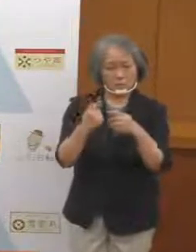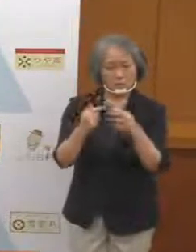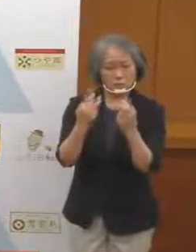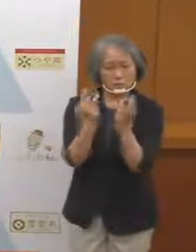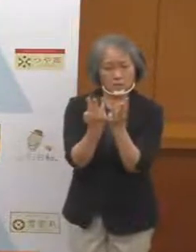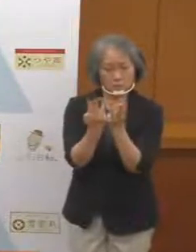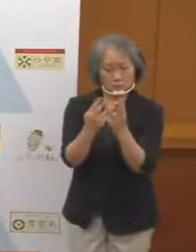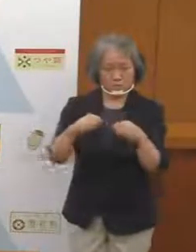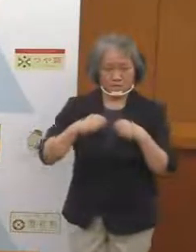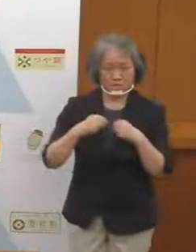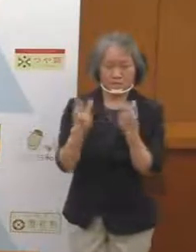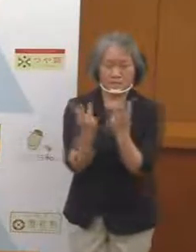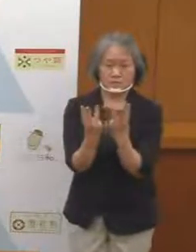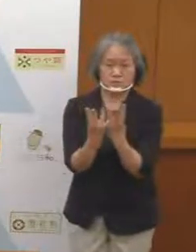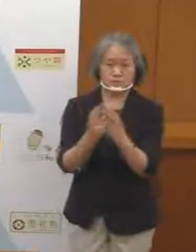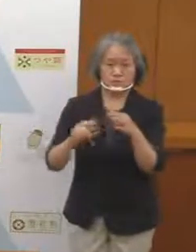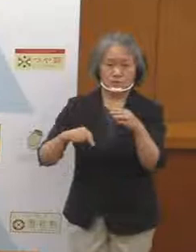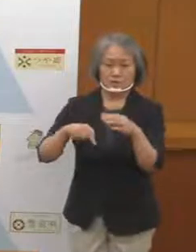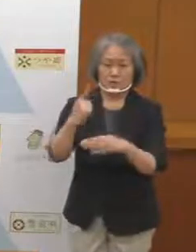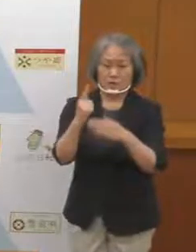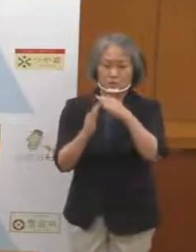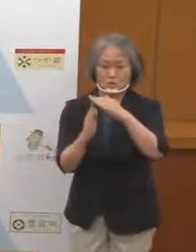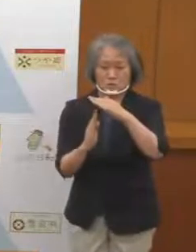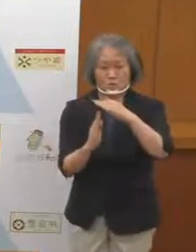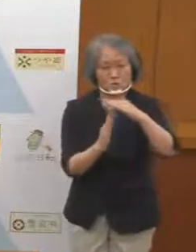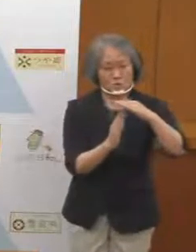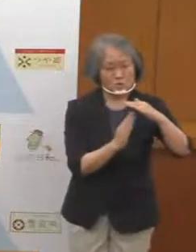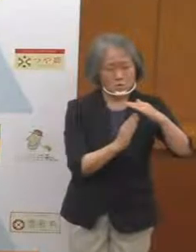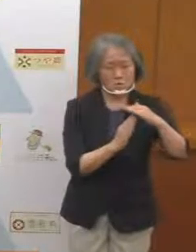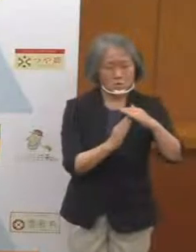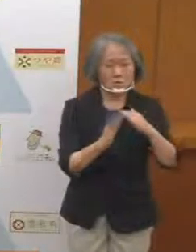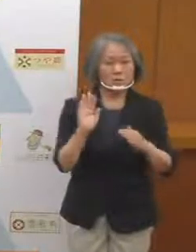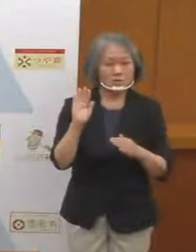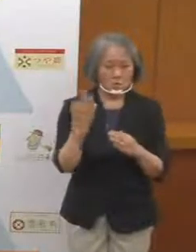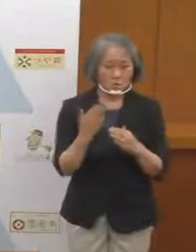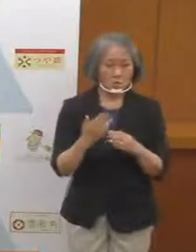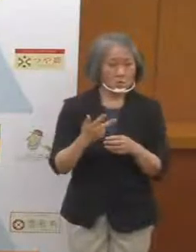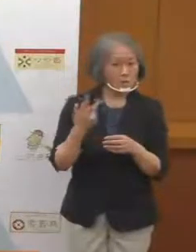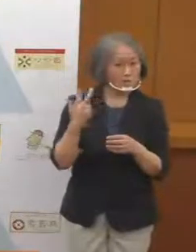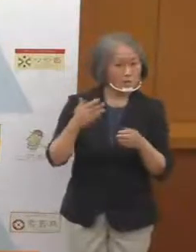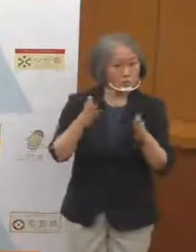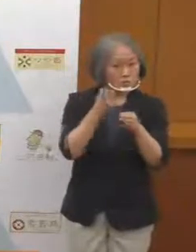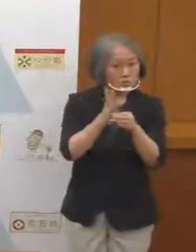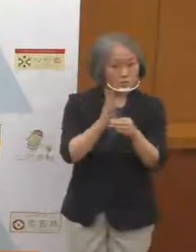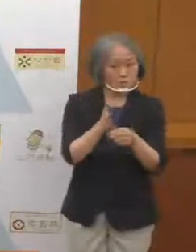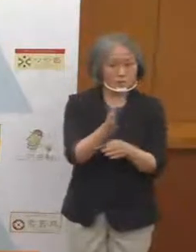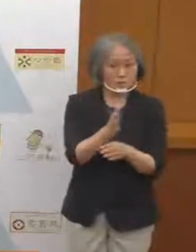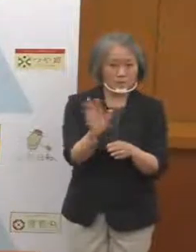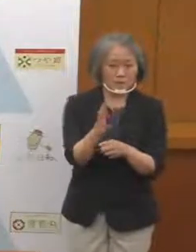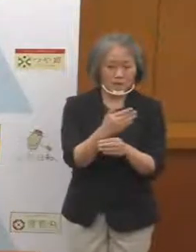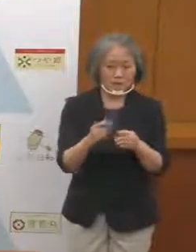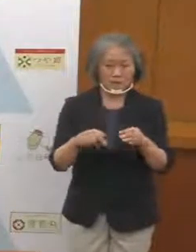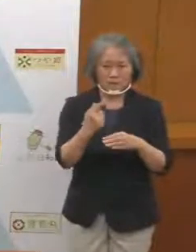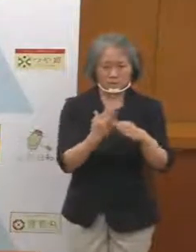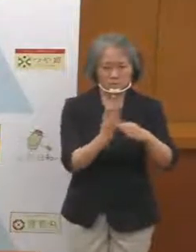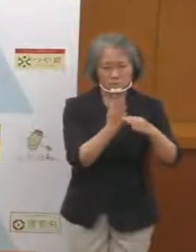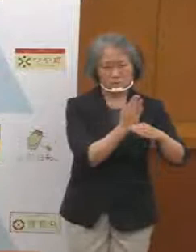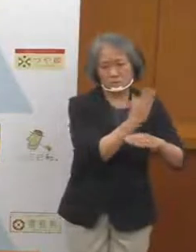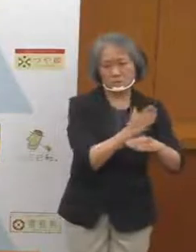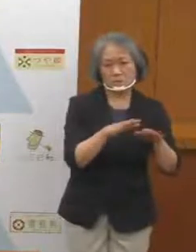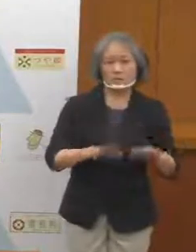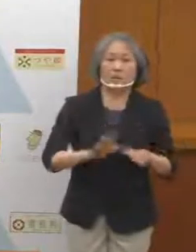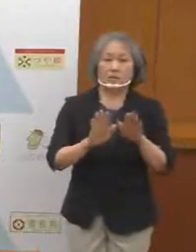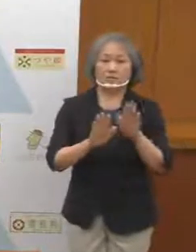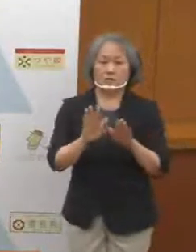だったのがエイトコンエアーを目覚めも選手の中盤ぐらいからですね3桁になってパットはかろうじて2桁ですが